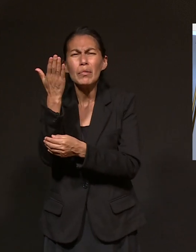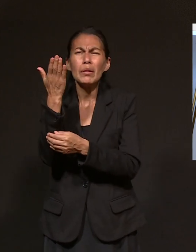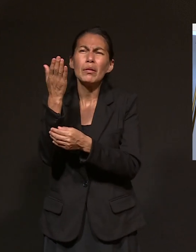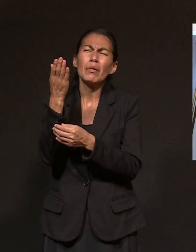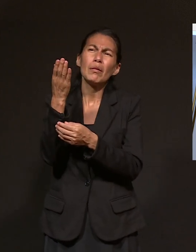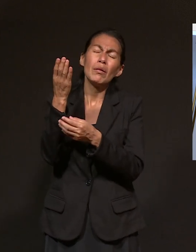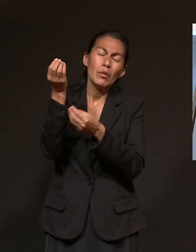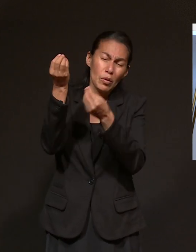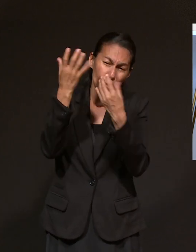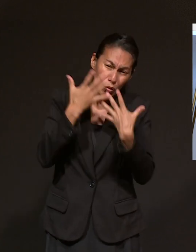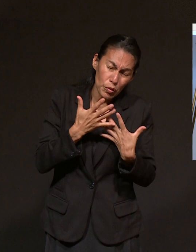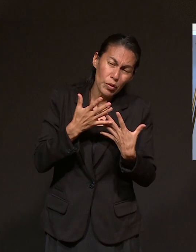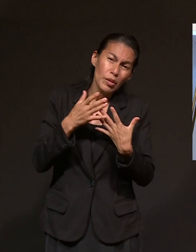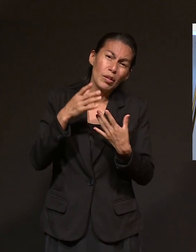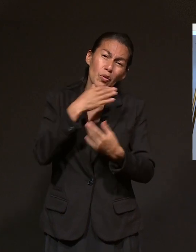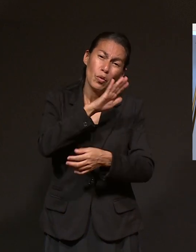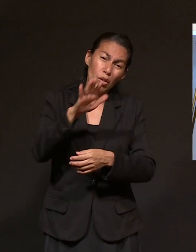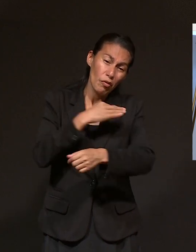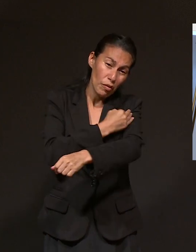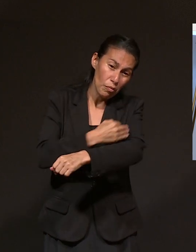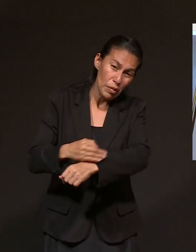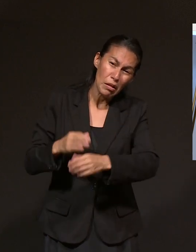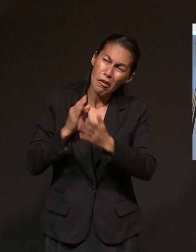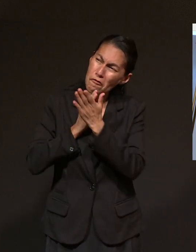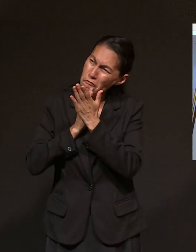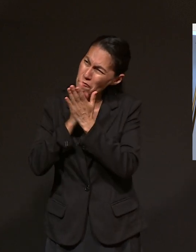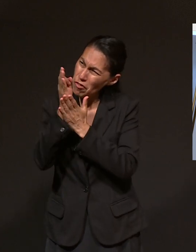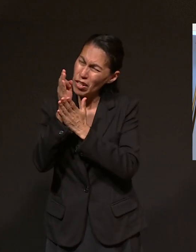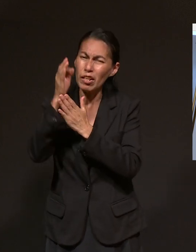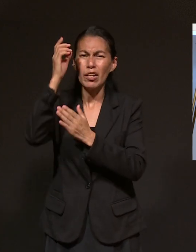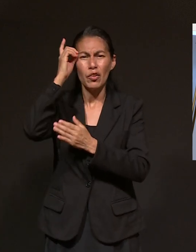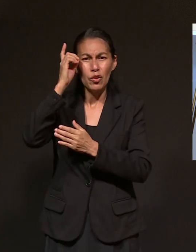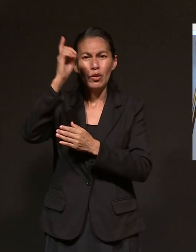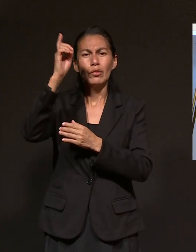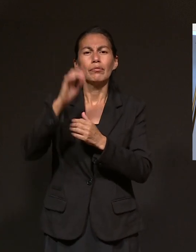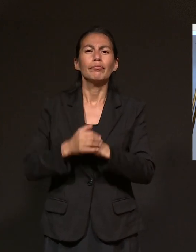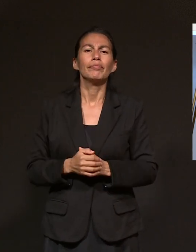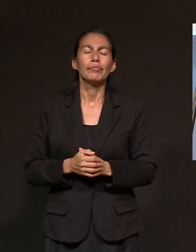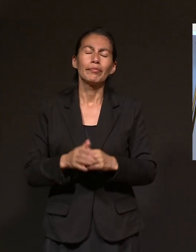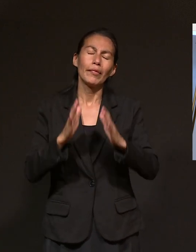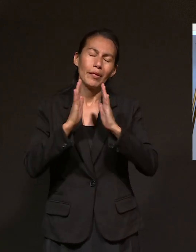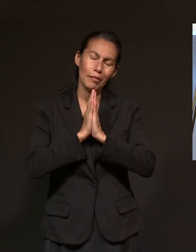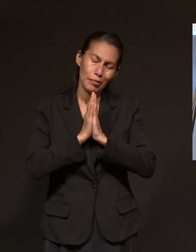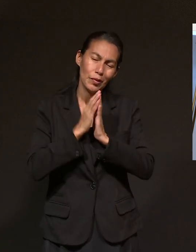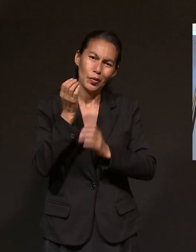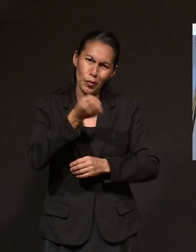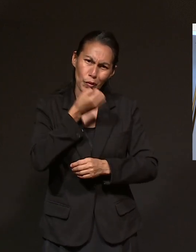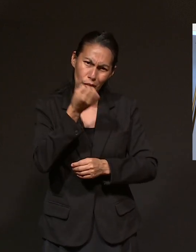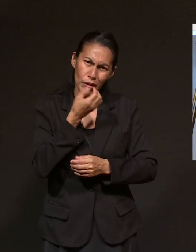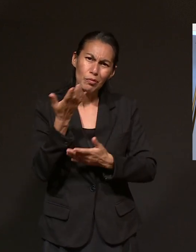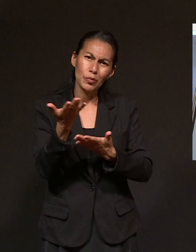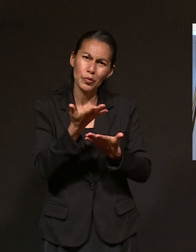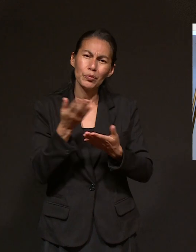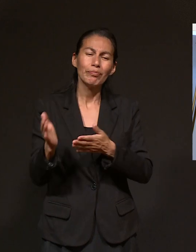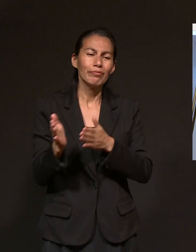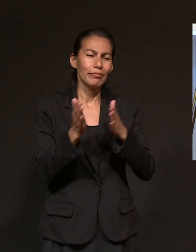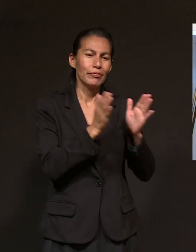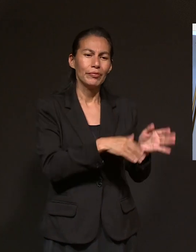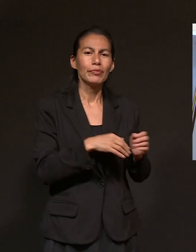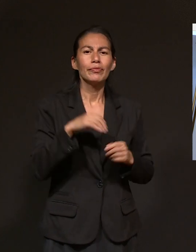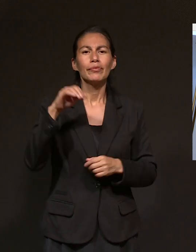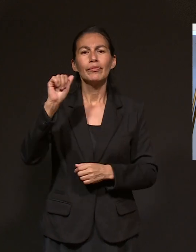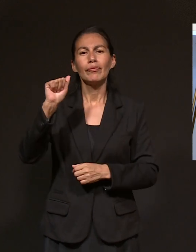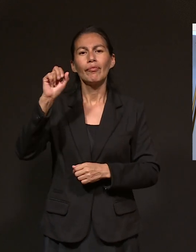dificultades La familia pueda mantenerse En los caminos de Dios Amén Eso Vamos a